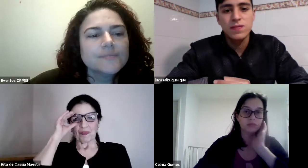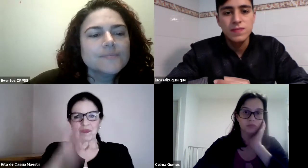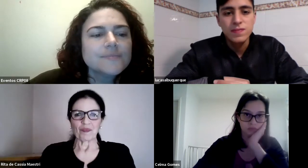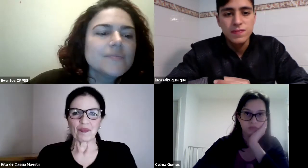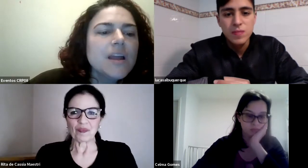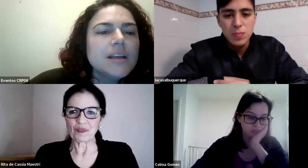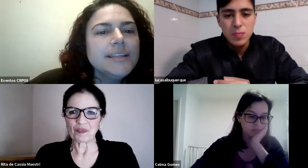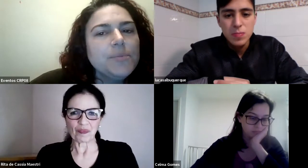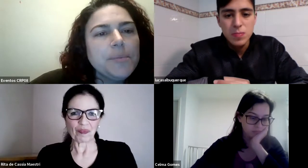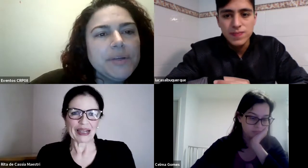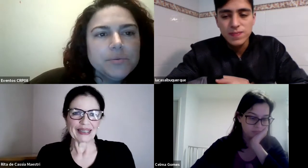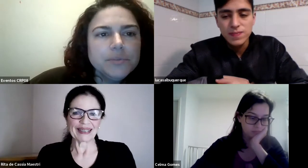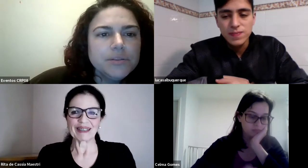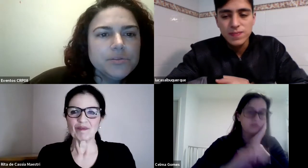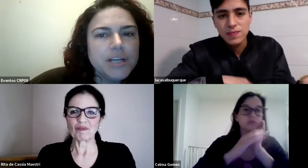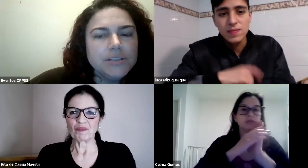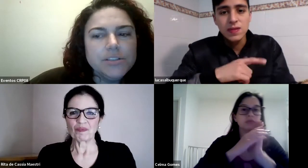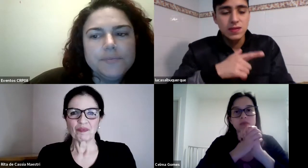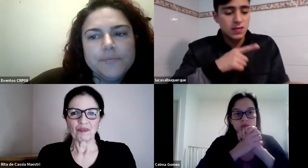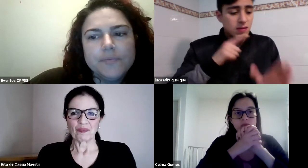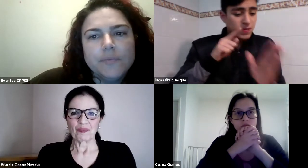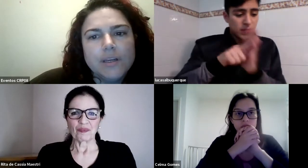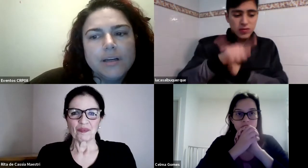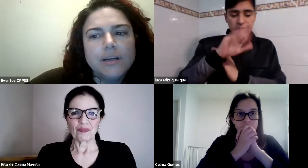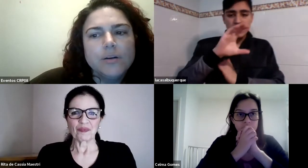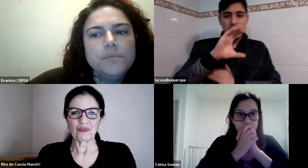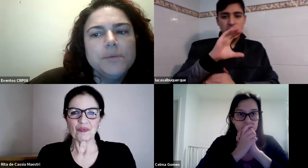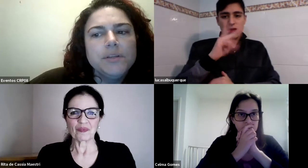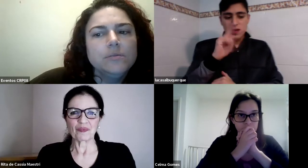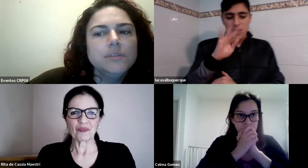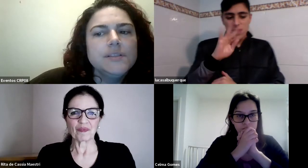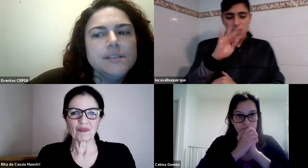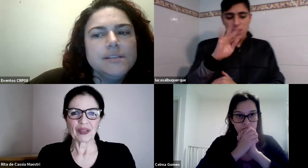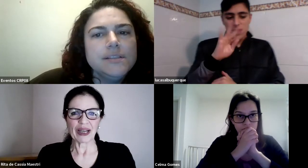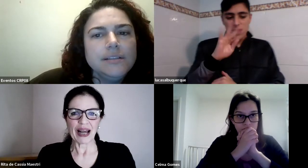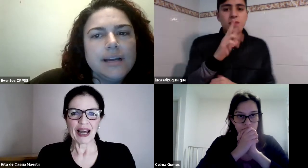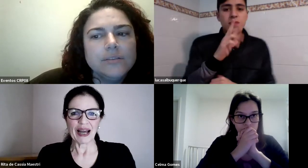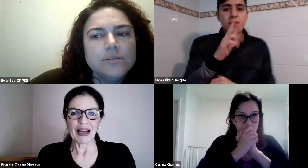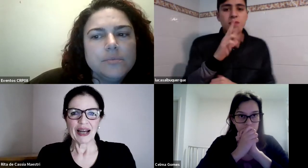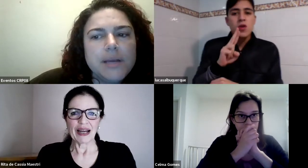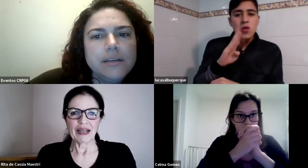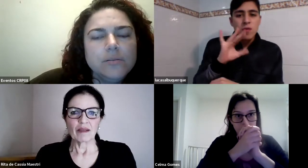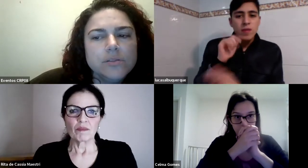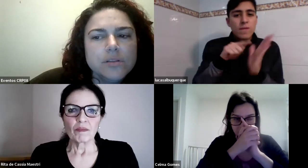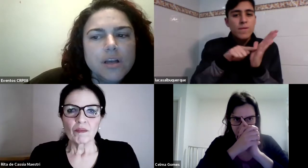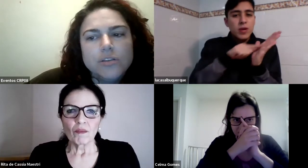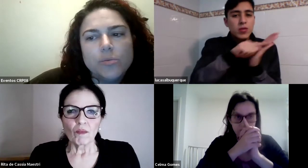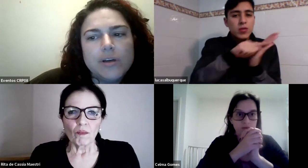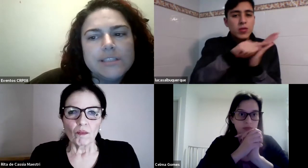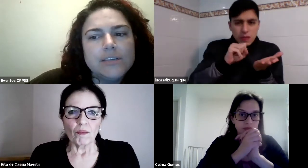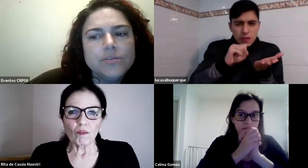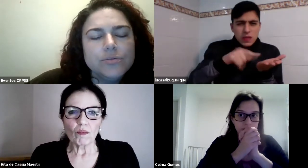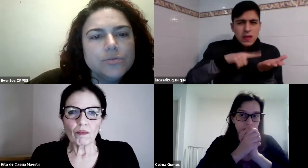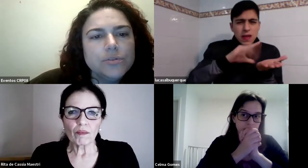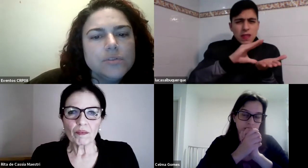importante. Tem uma pergunta no chat. A Rúbia pergunta se existem dados numéricos sobre